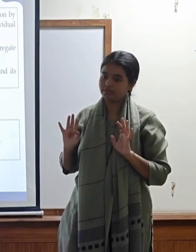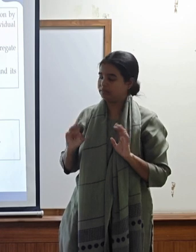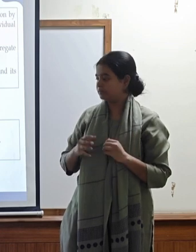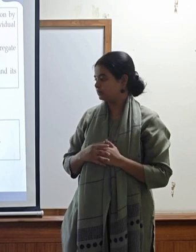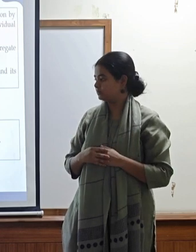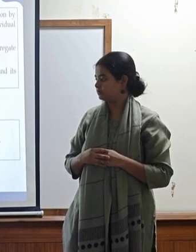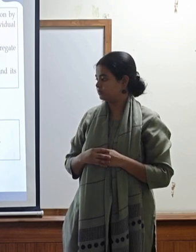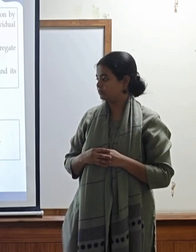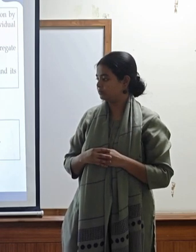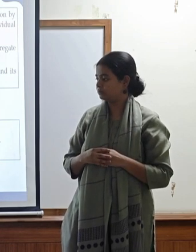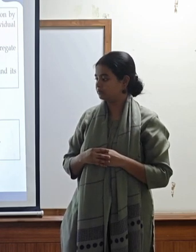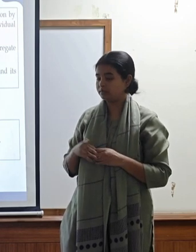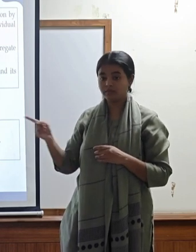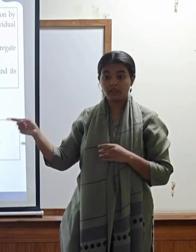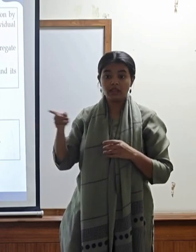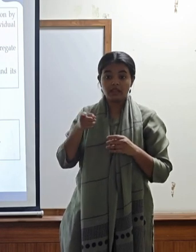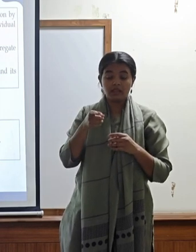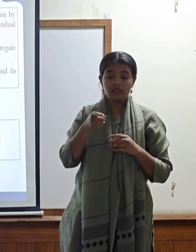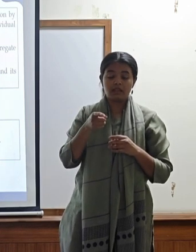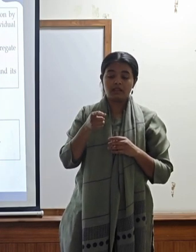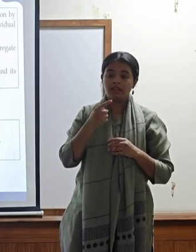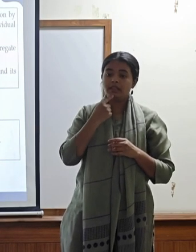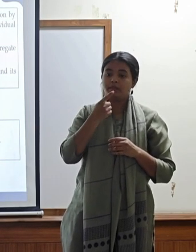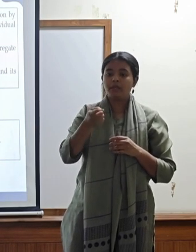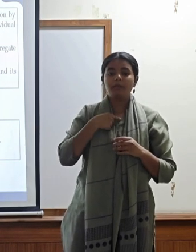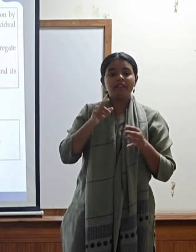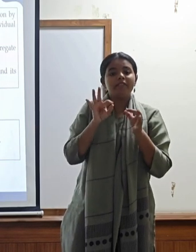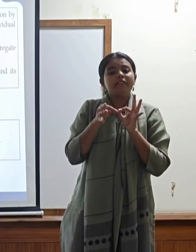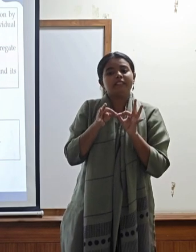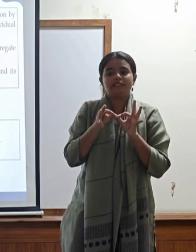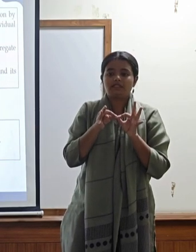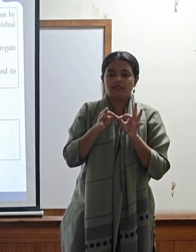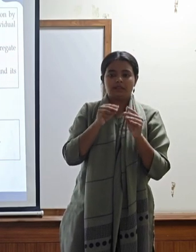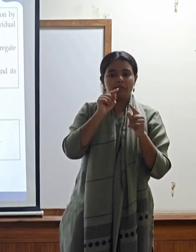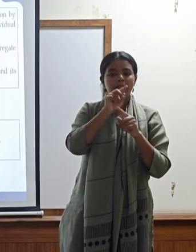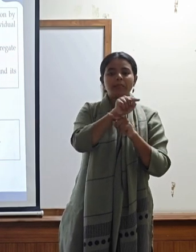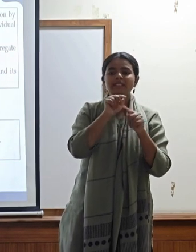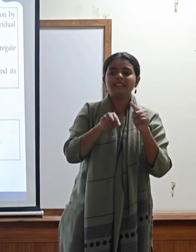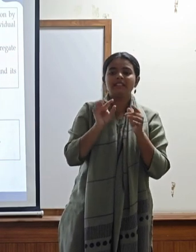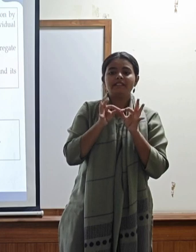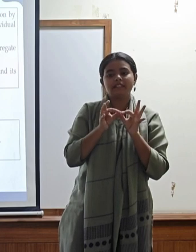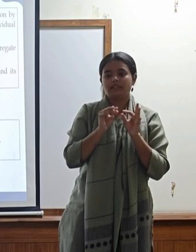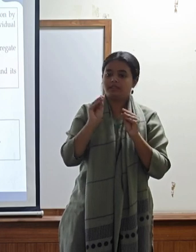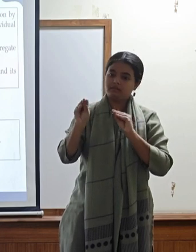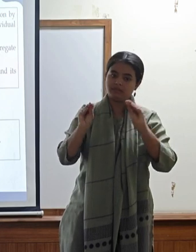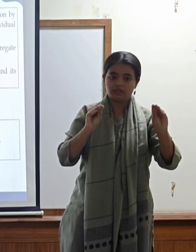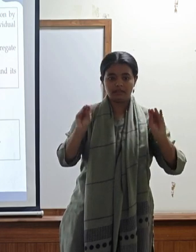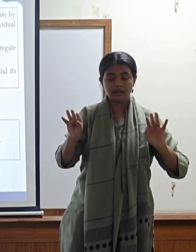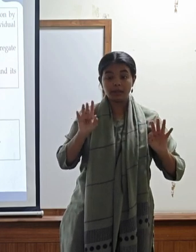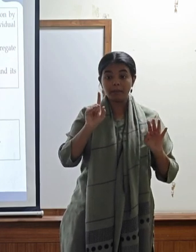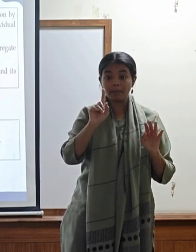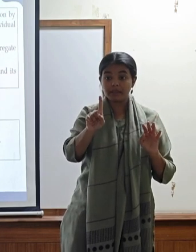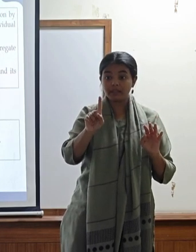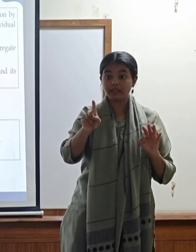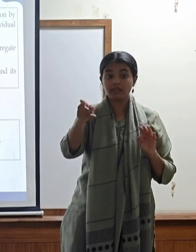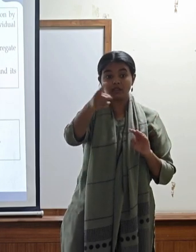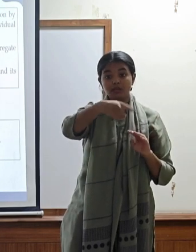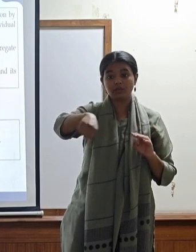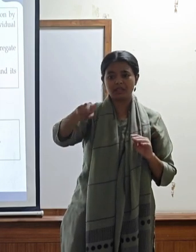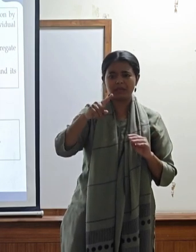So this is a fixed exposure. It is not important कि आप कोई भी investment choice choose करें.